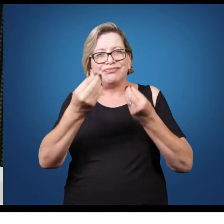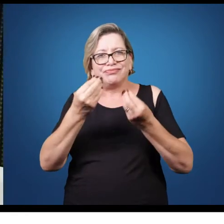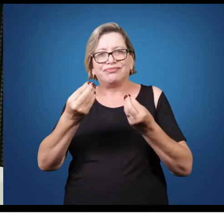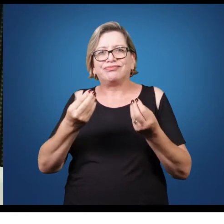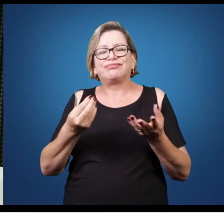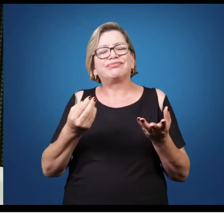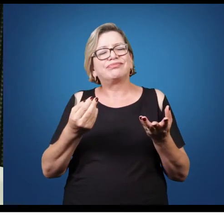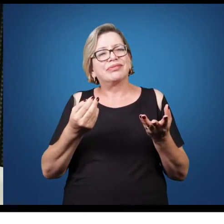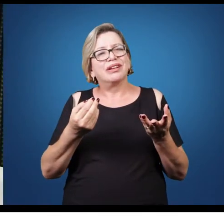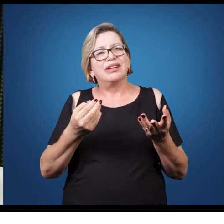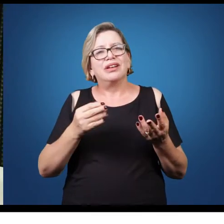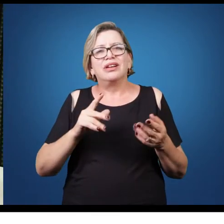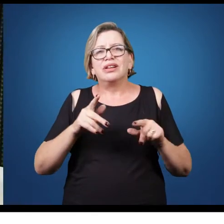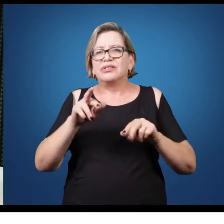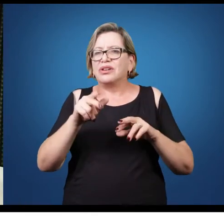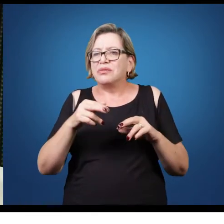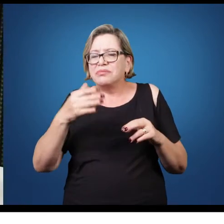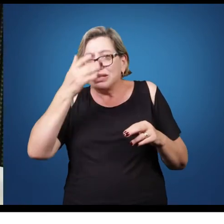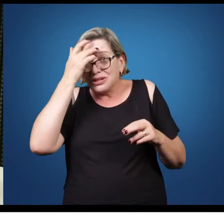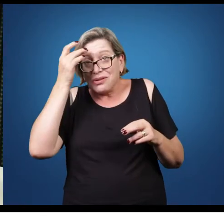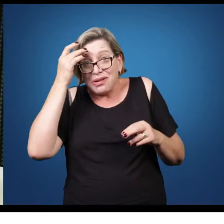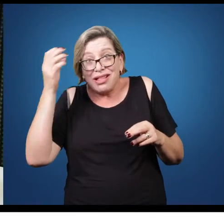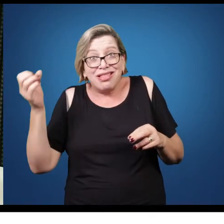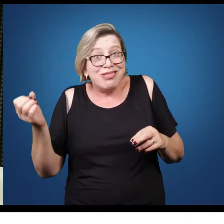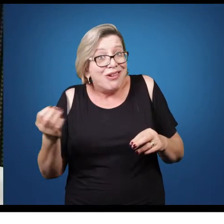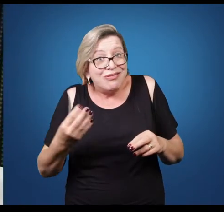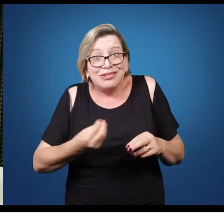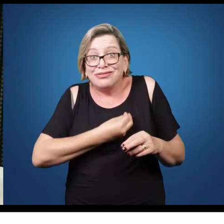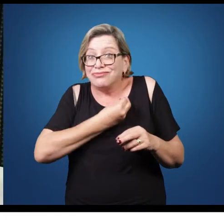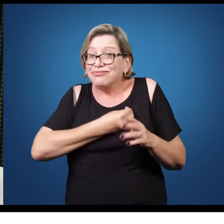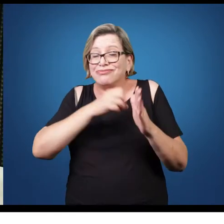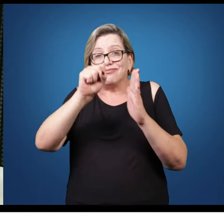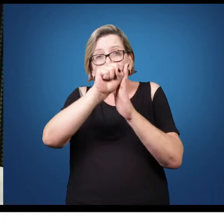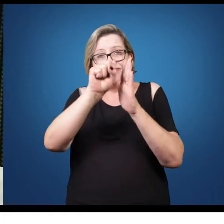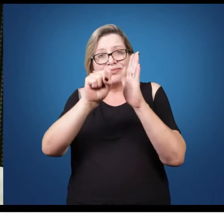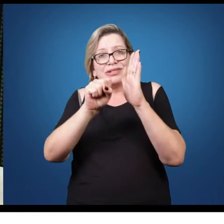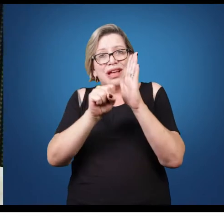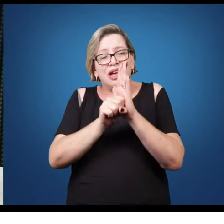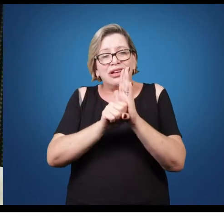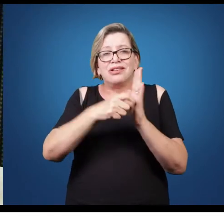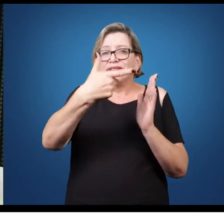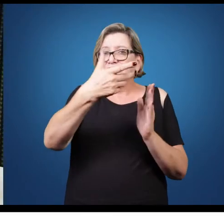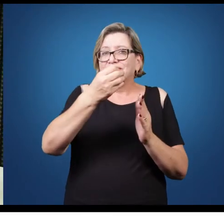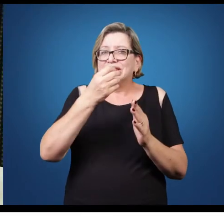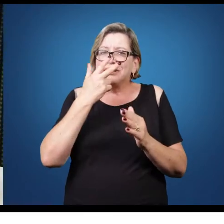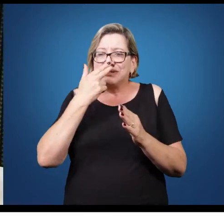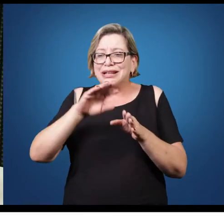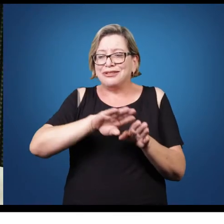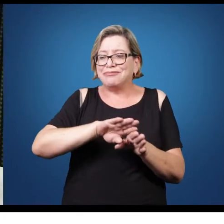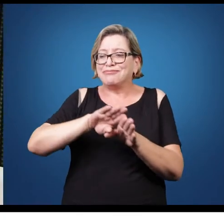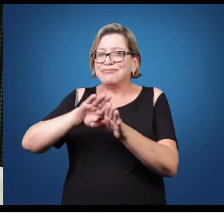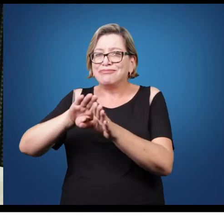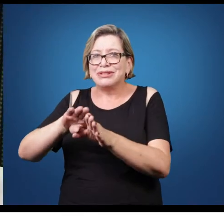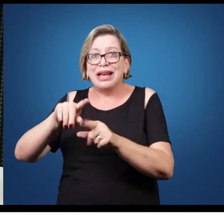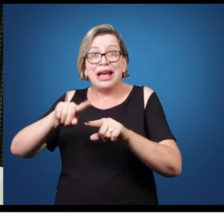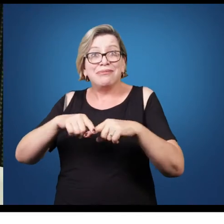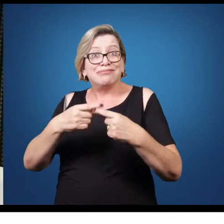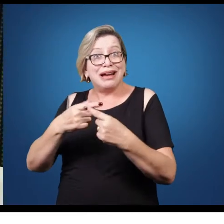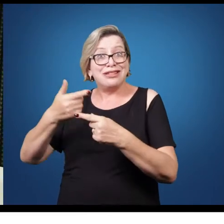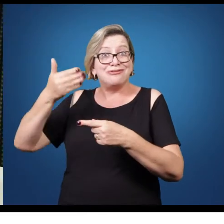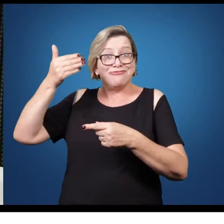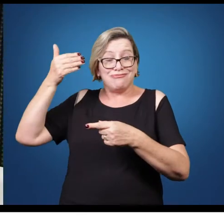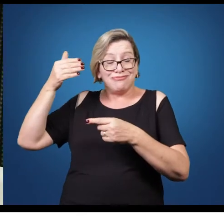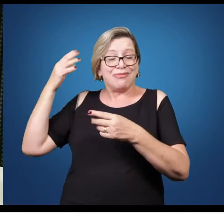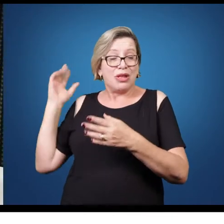o john cage né então os compositores que estavam vivos no século 20 foram um pouco relegados da indústria cultural mais antigos foram